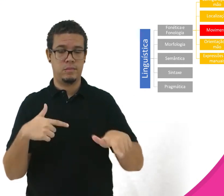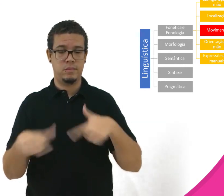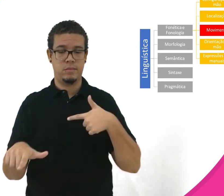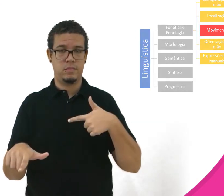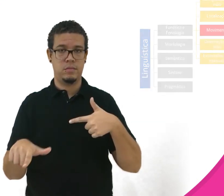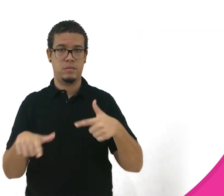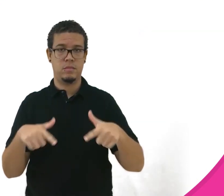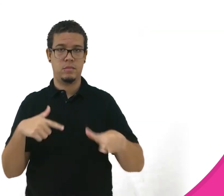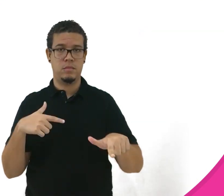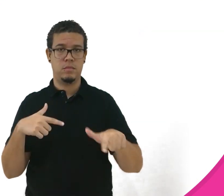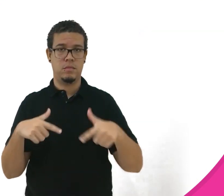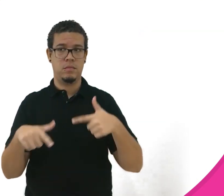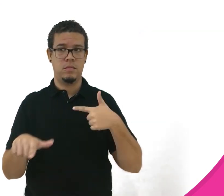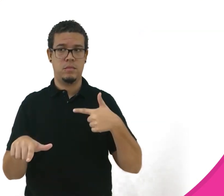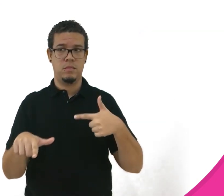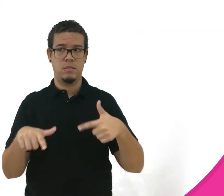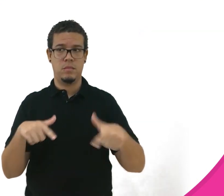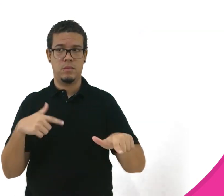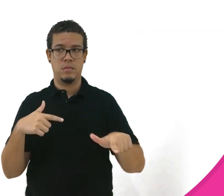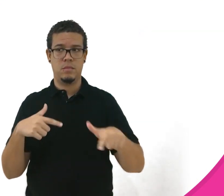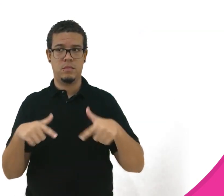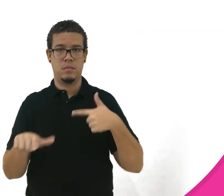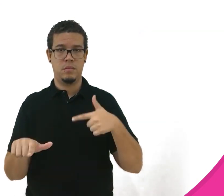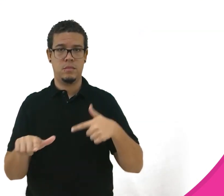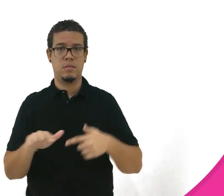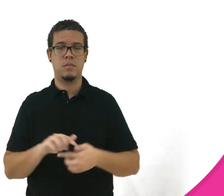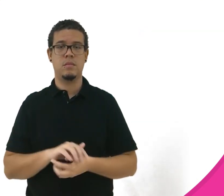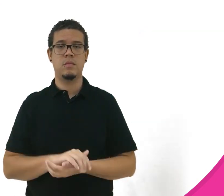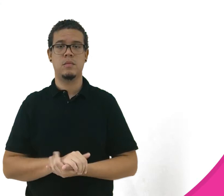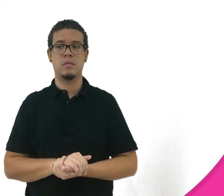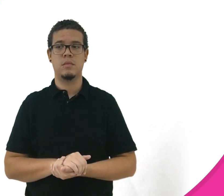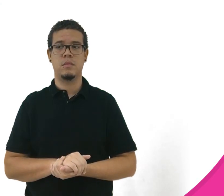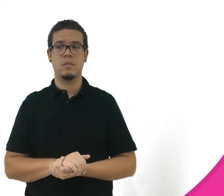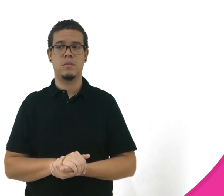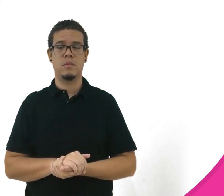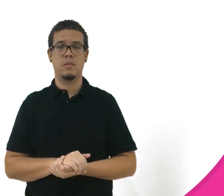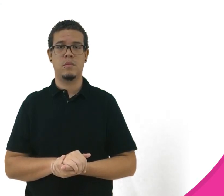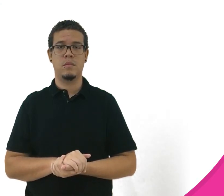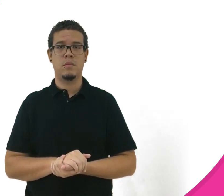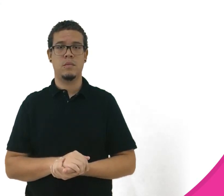Um deles é o retilíneo, para o sinal de trabalhar.